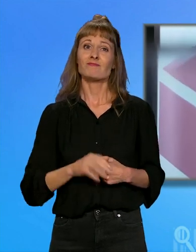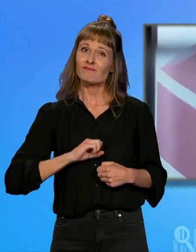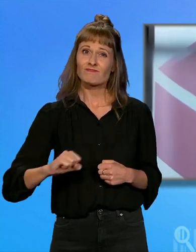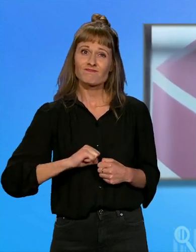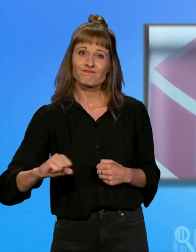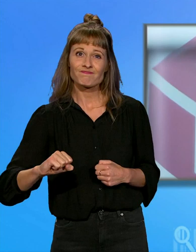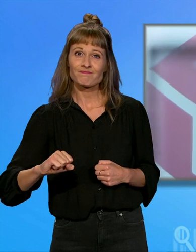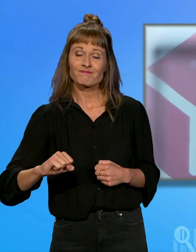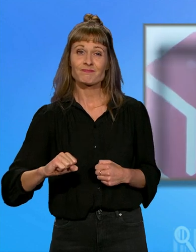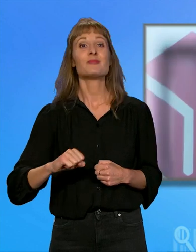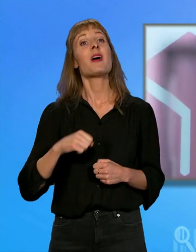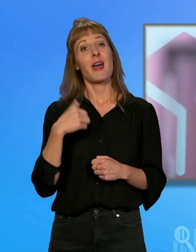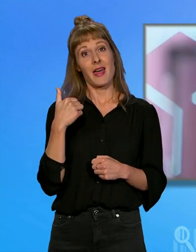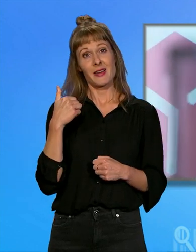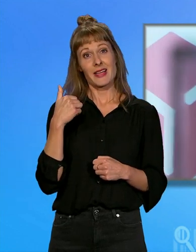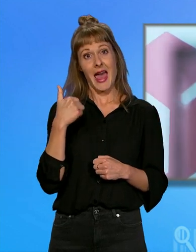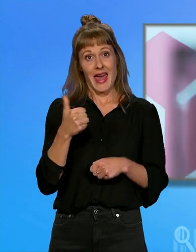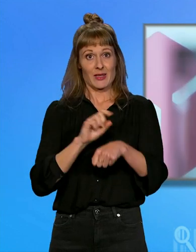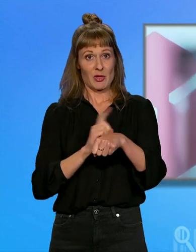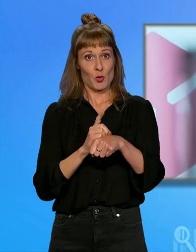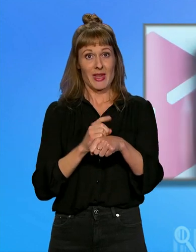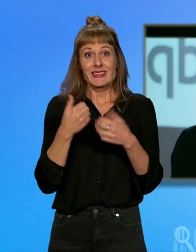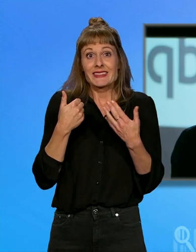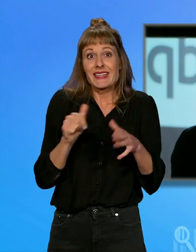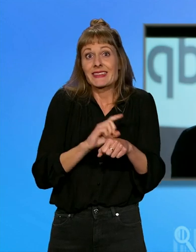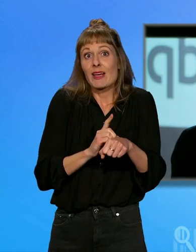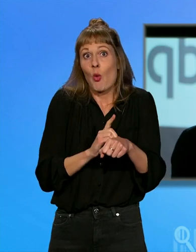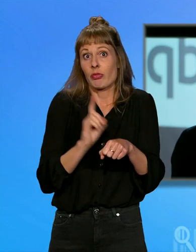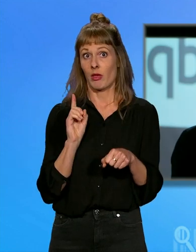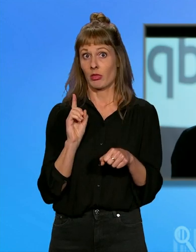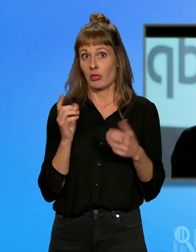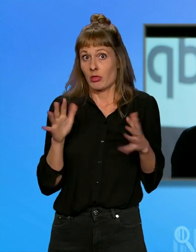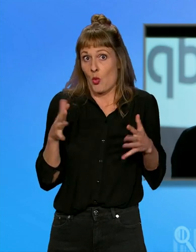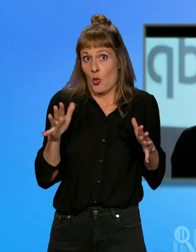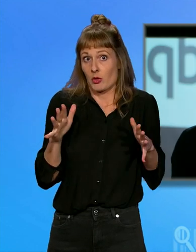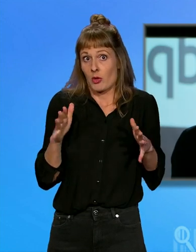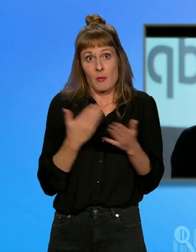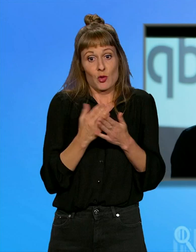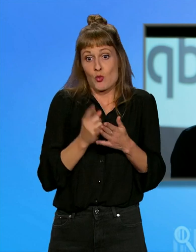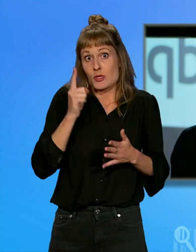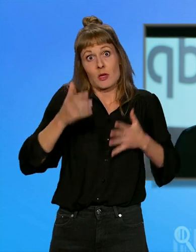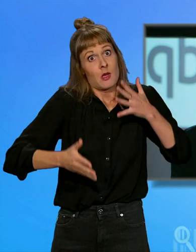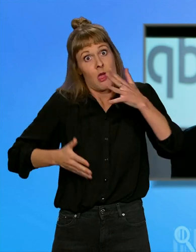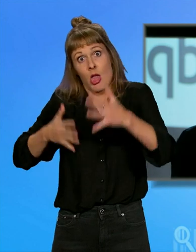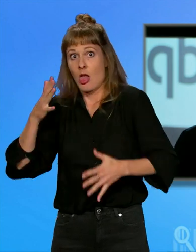Und Very Fast sind 60 Sekunden oder so. Da muss man wirklich rennen.